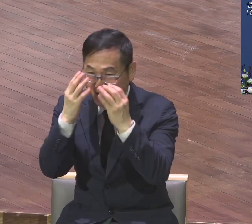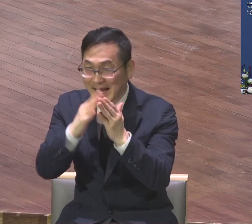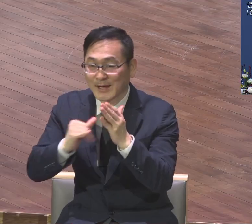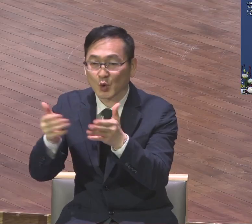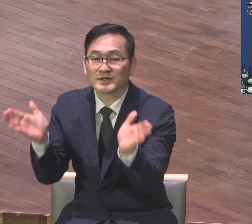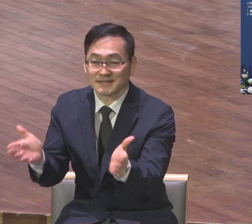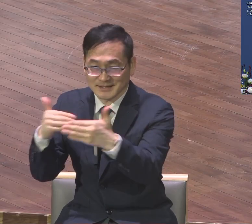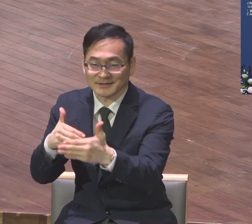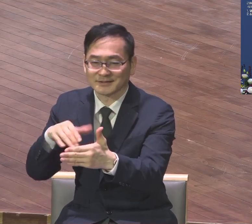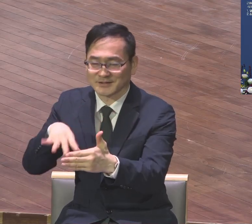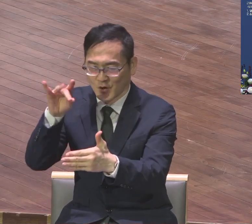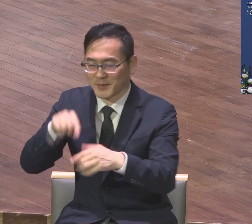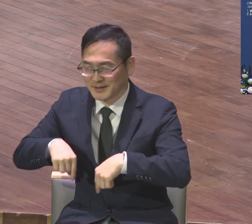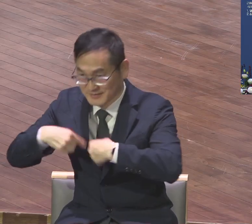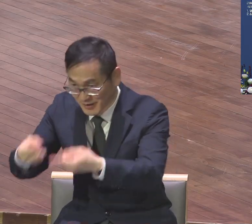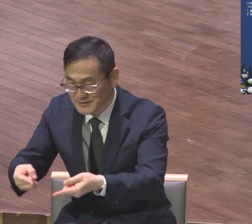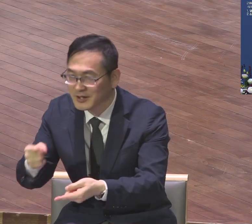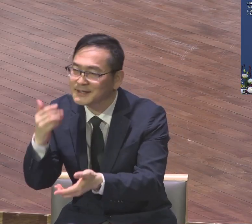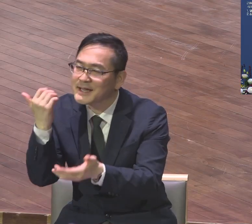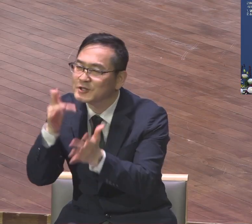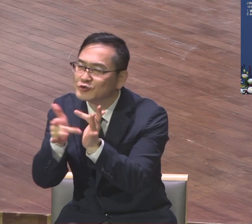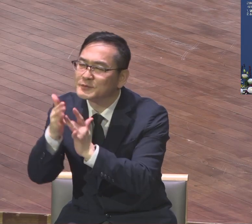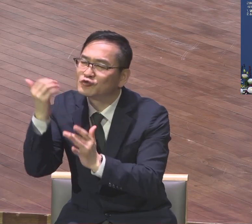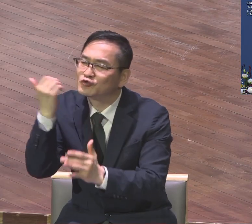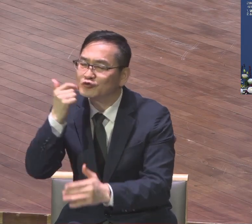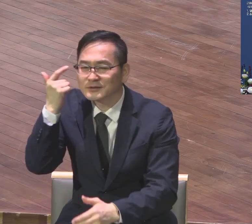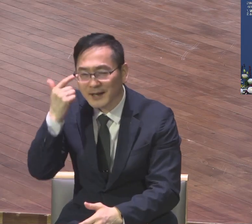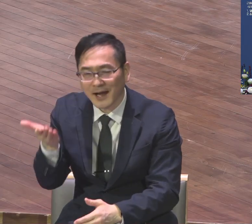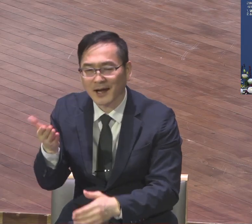줍니다. 예수님이 누구신가로부터 시작했어.